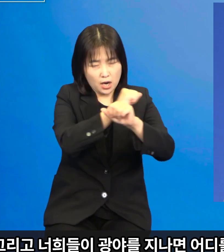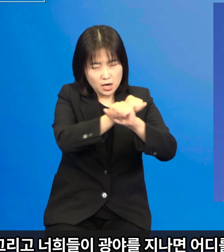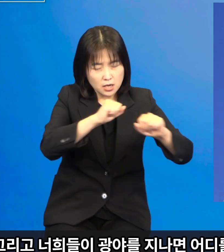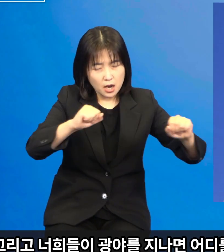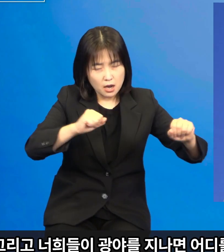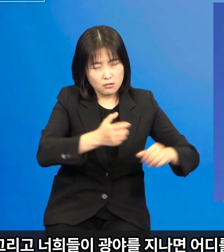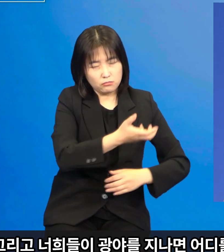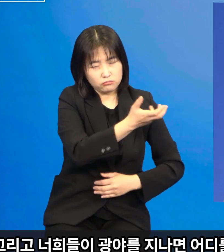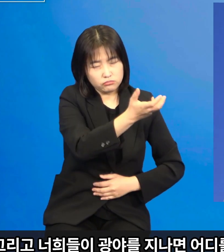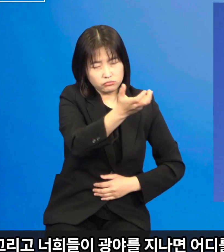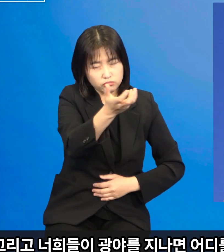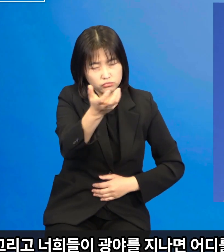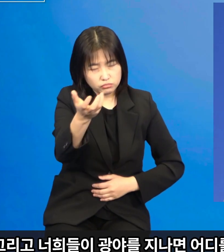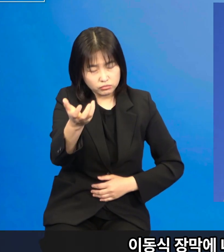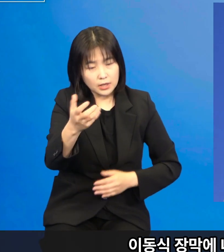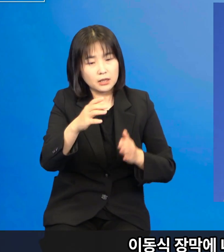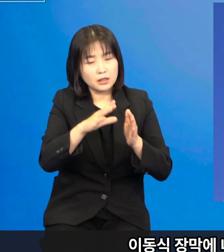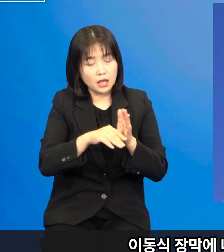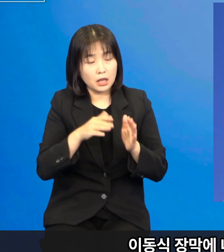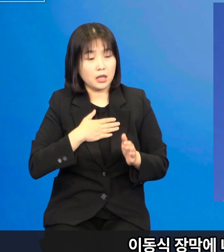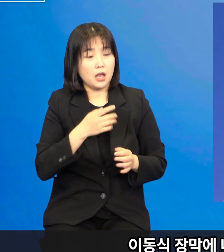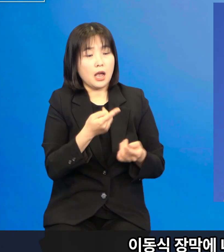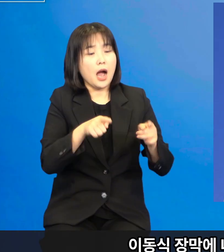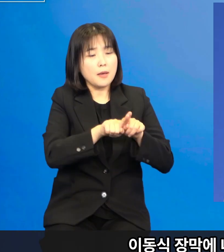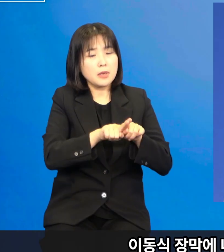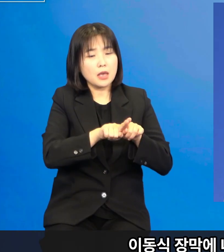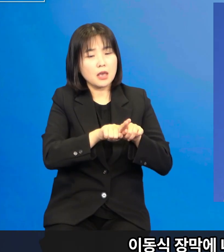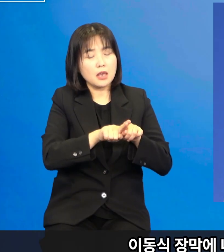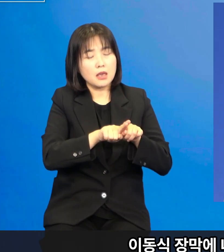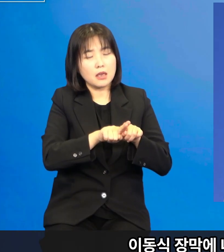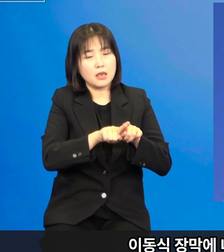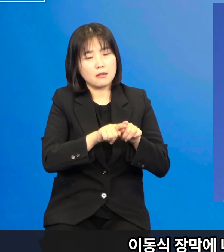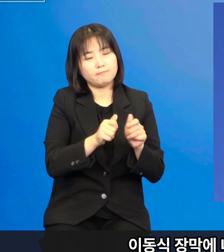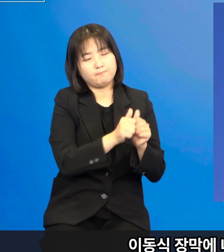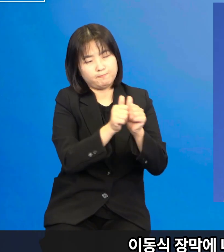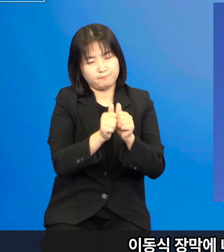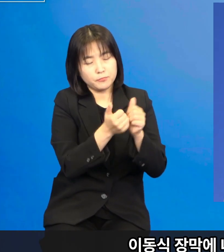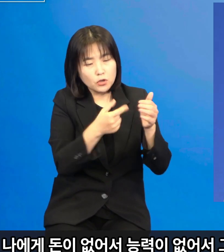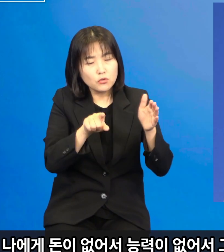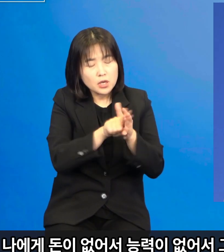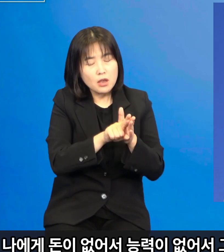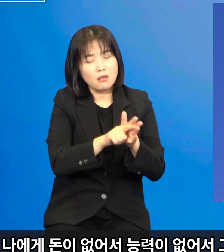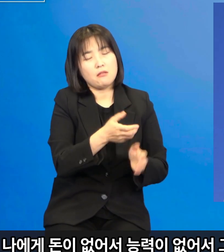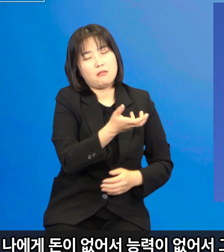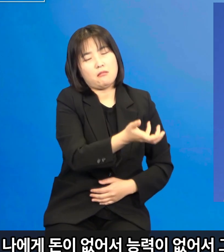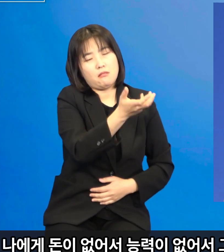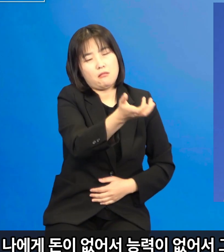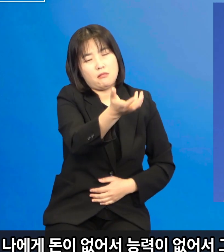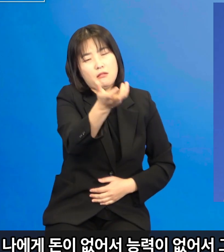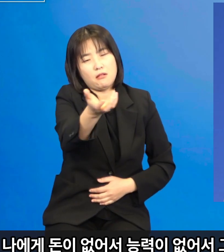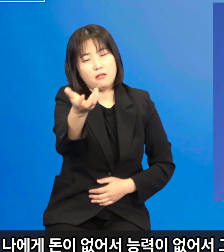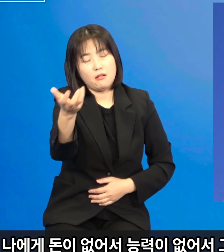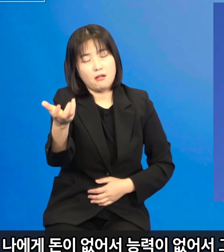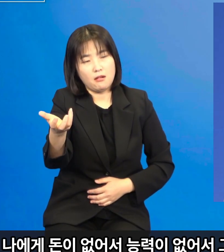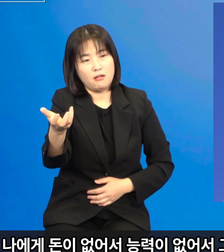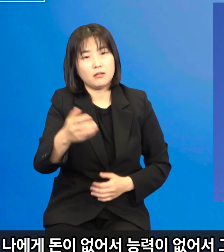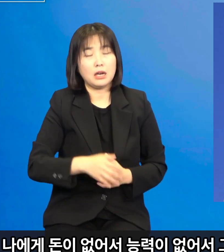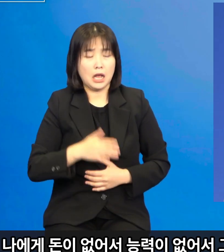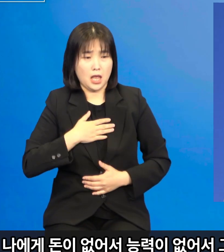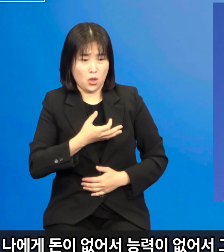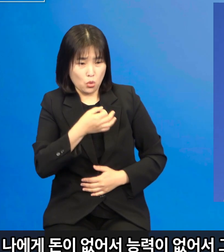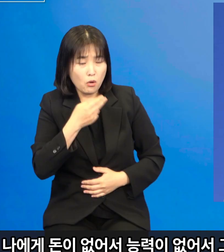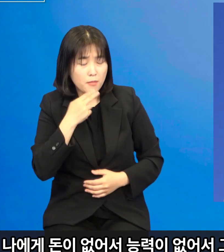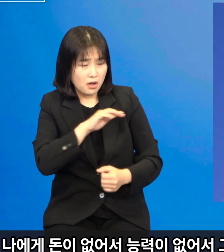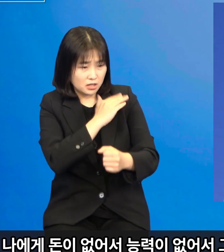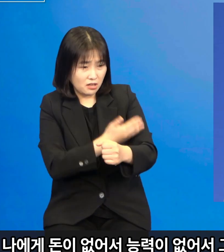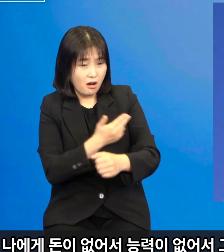내가 너희와 함께하기 위해서 이동식 장막에 내가 있었던 거야. 나에게 돈이 없어서 능력이 없어서 그런